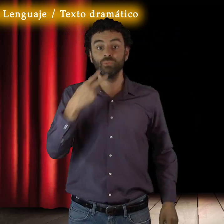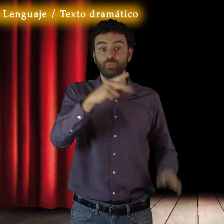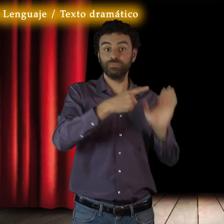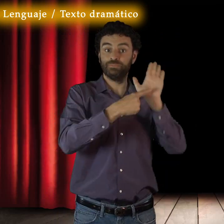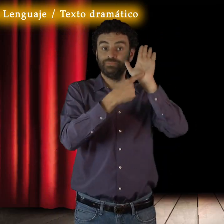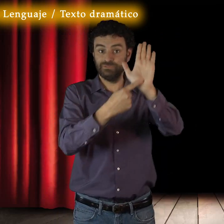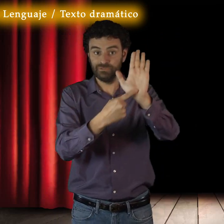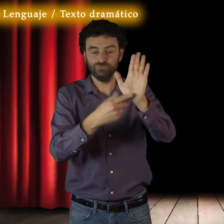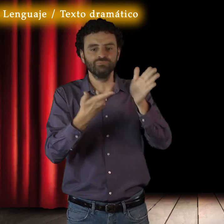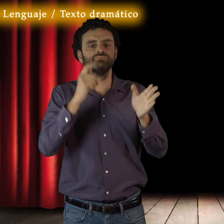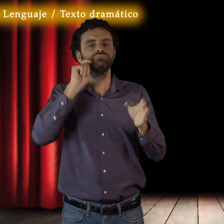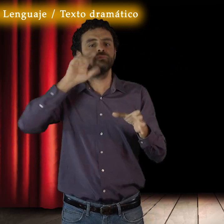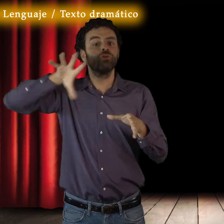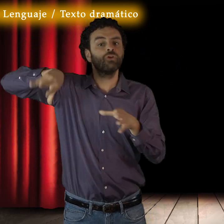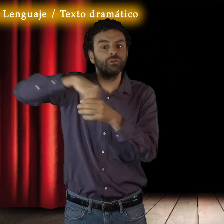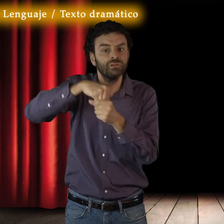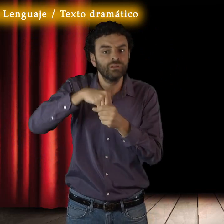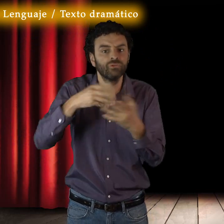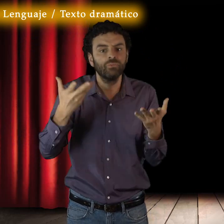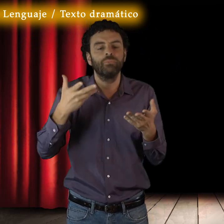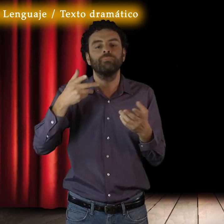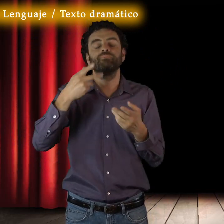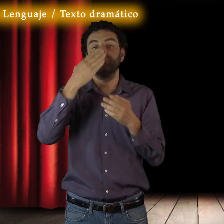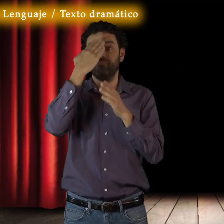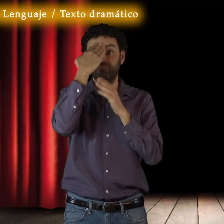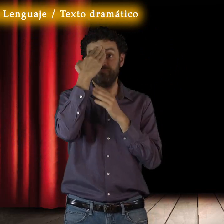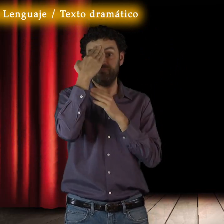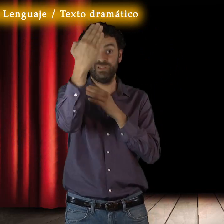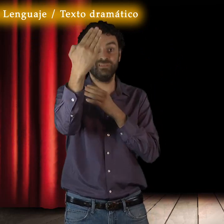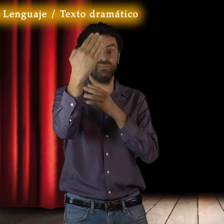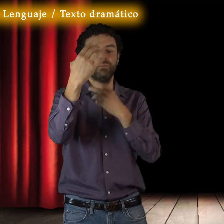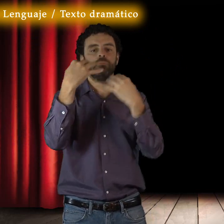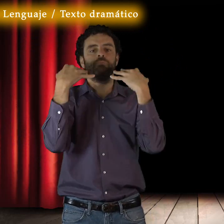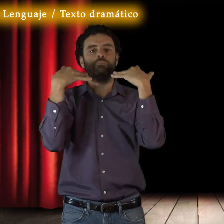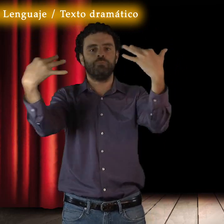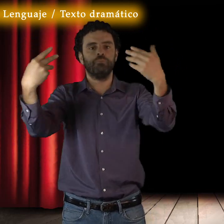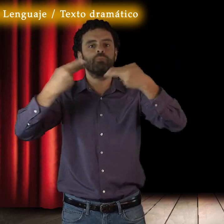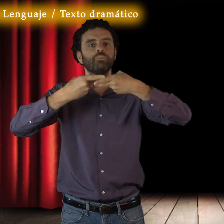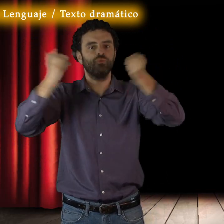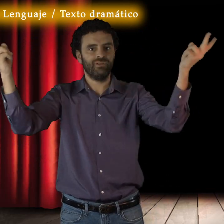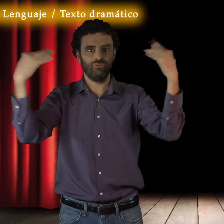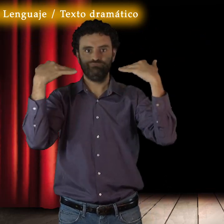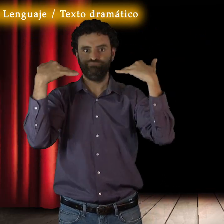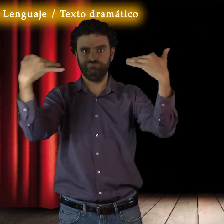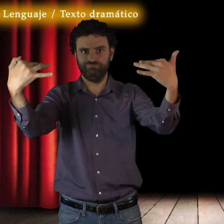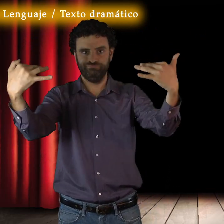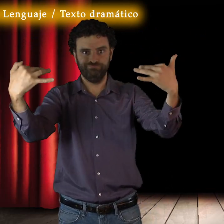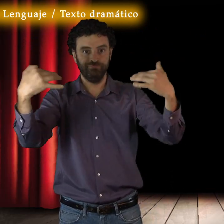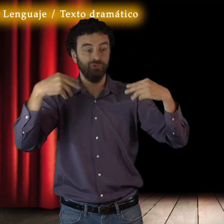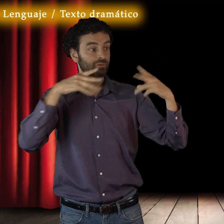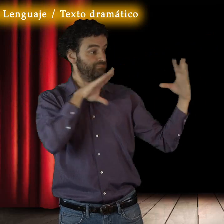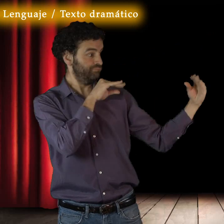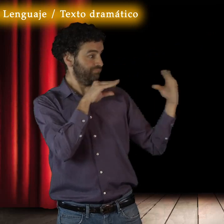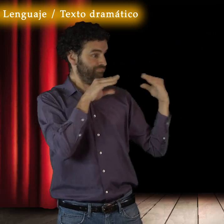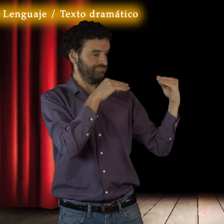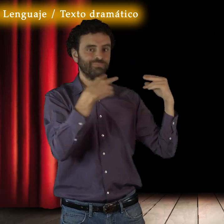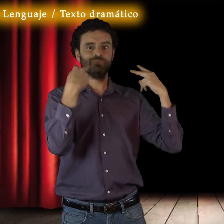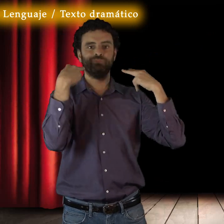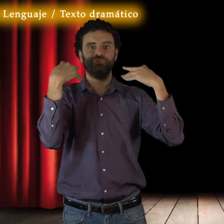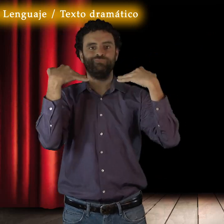personajes su fin es la representación de sus contenidos frente al público está escrito por un autor